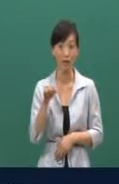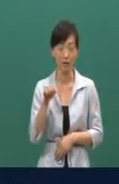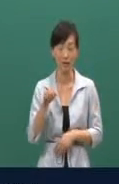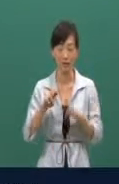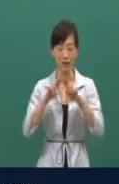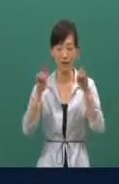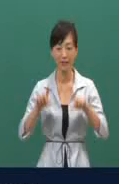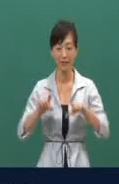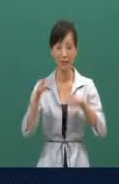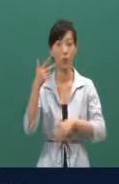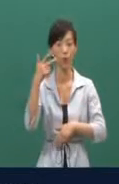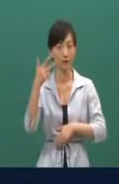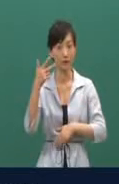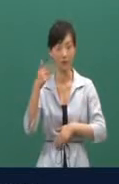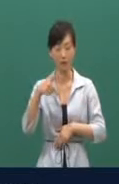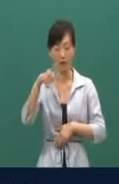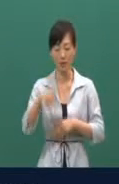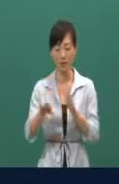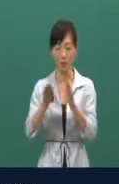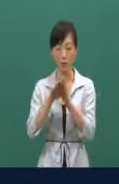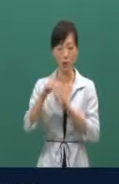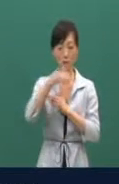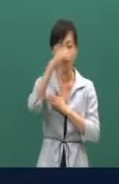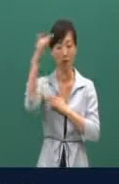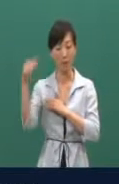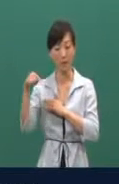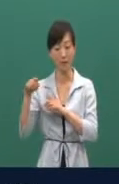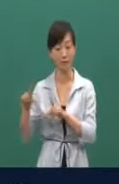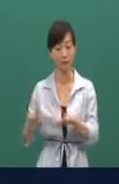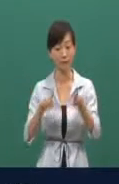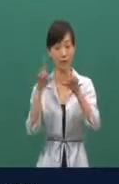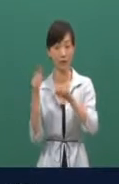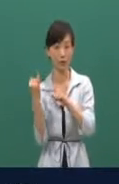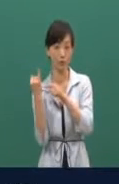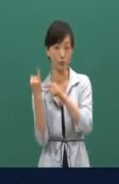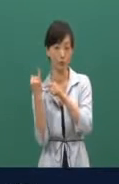この料理会は栗東市下戸山の